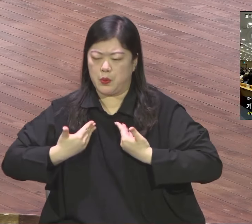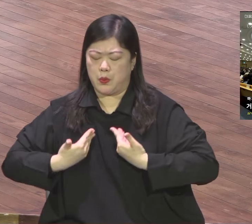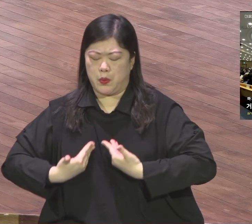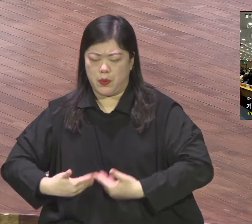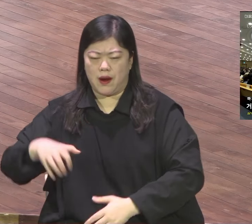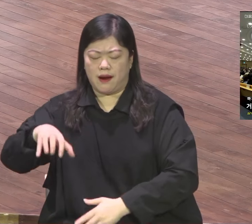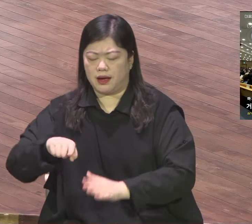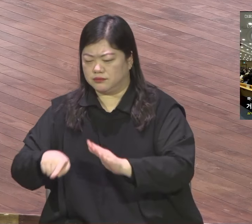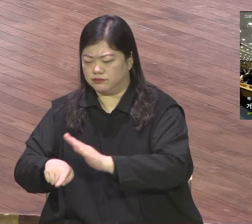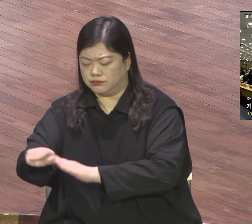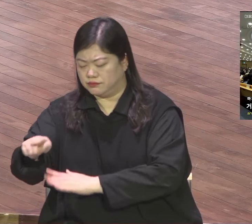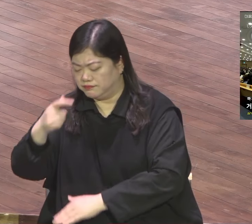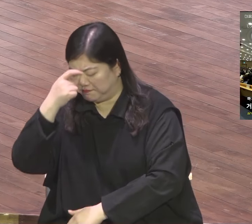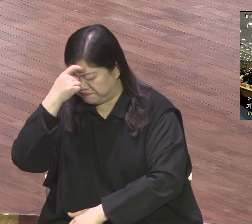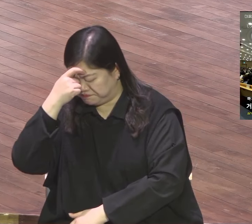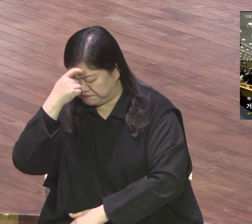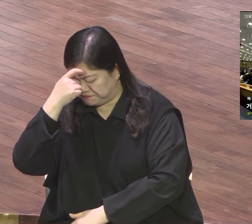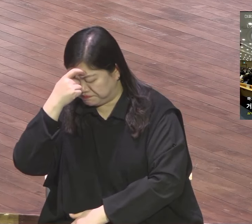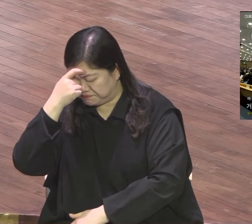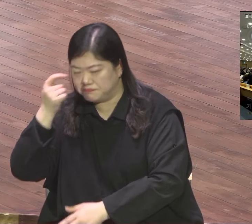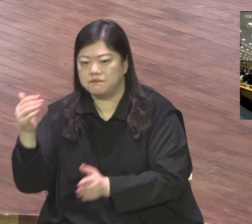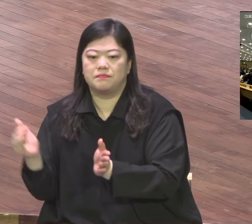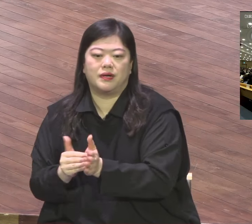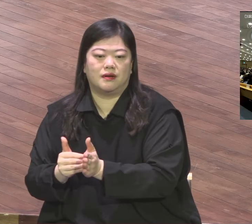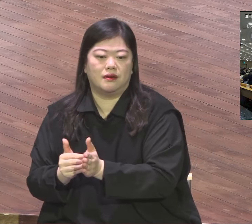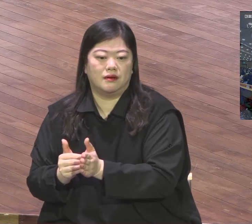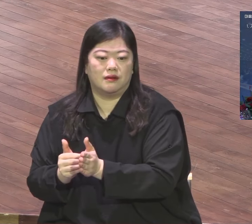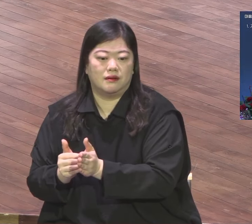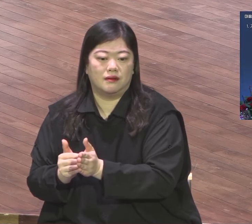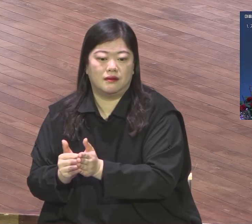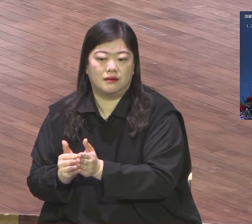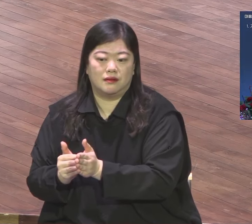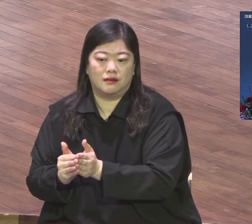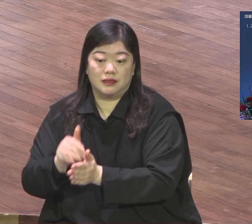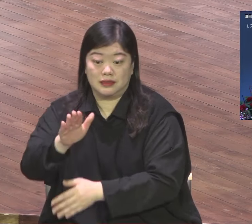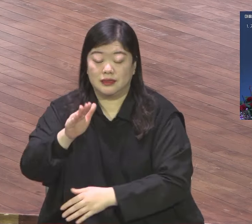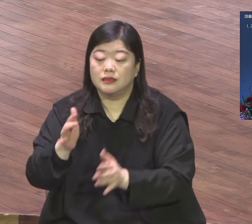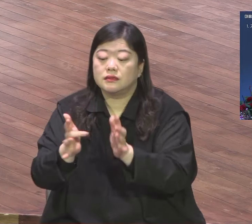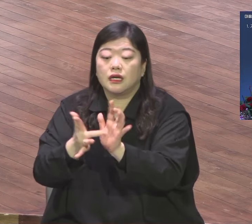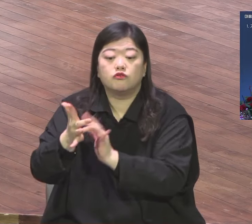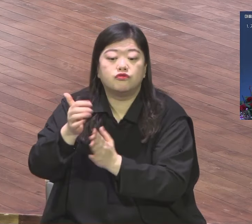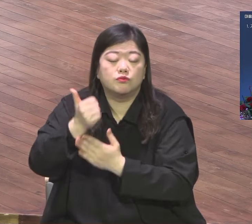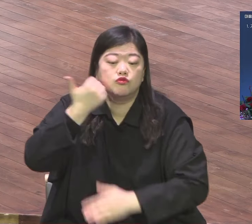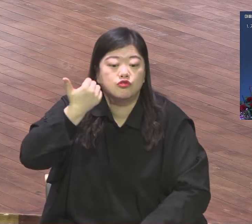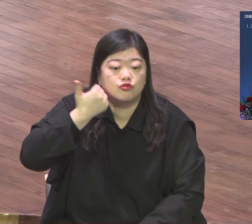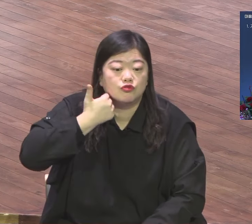가서 거기서 기도하시더니. 예수님이 누구요?